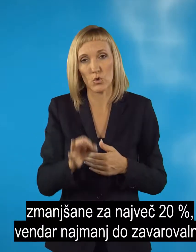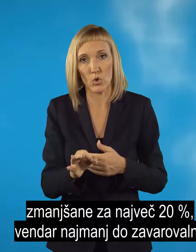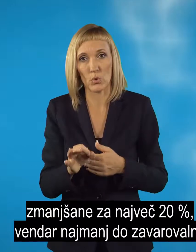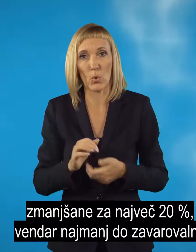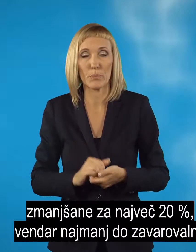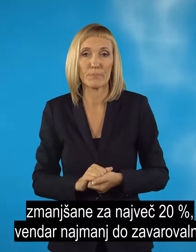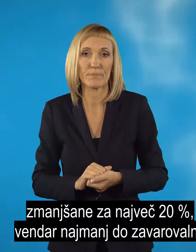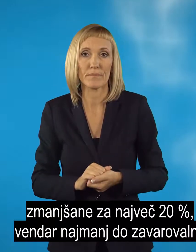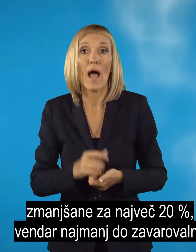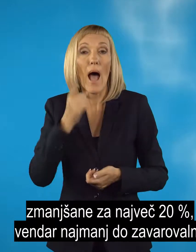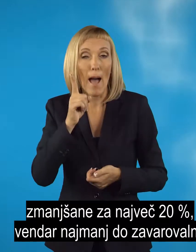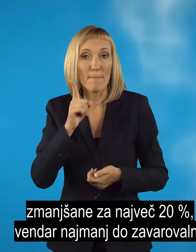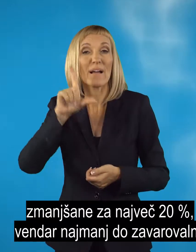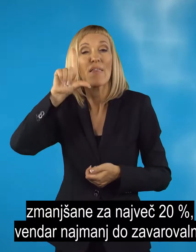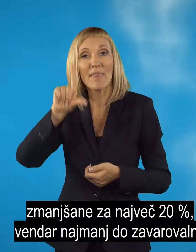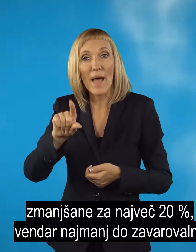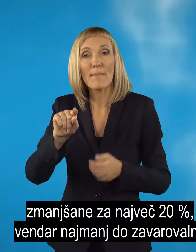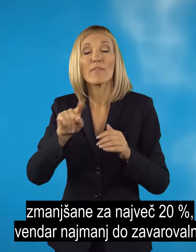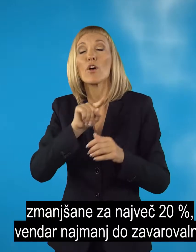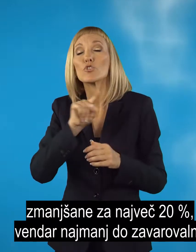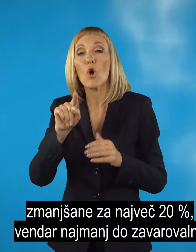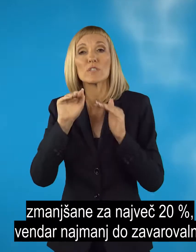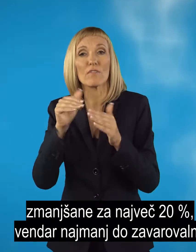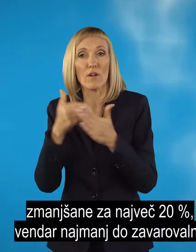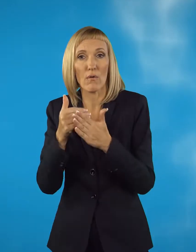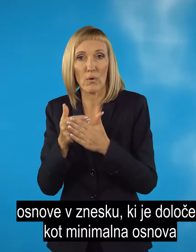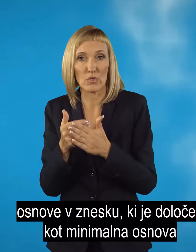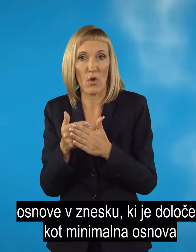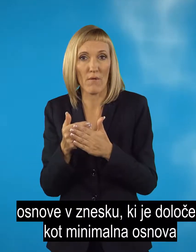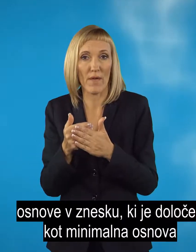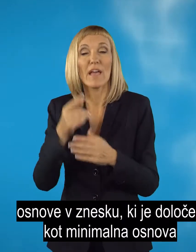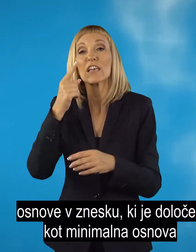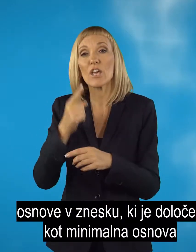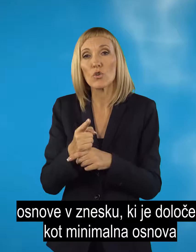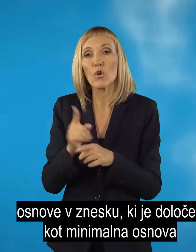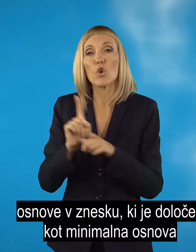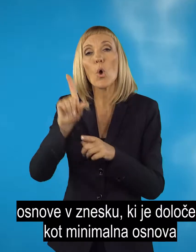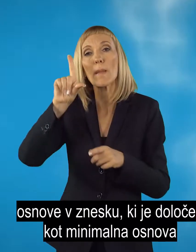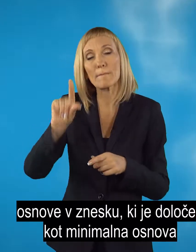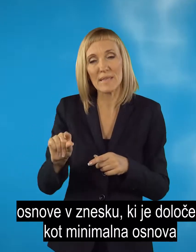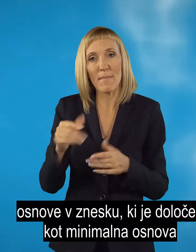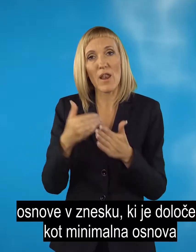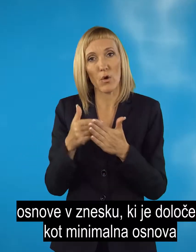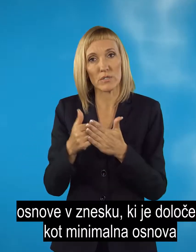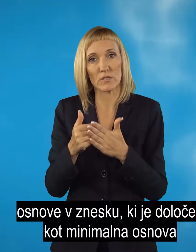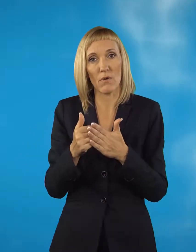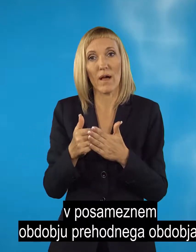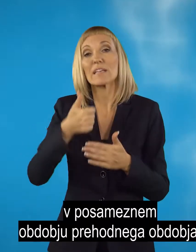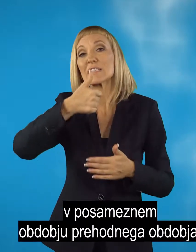20%, vendar najmanj do zavarovalne osnove v znesku, ki je določen kot minimalna osnova v